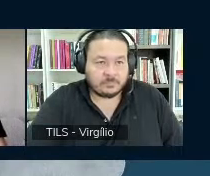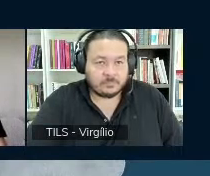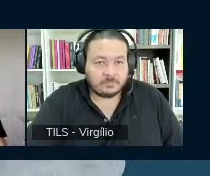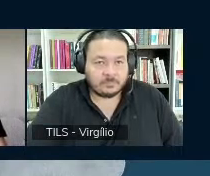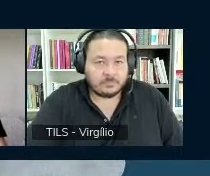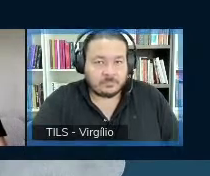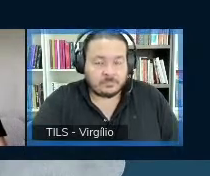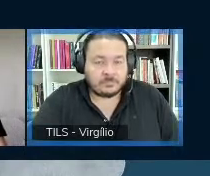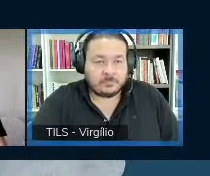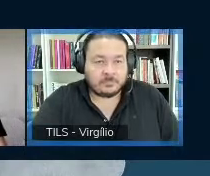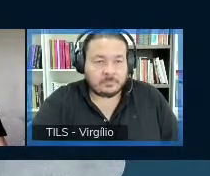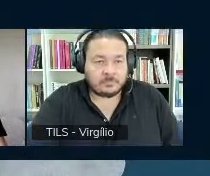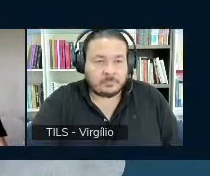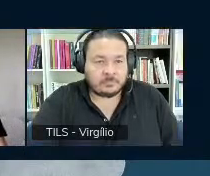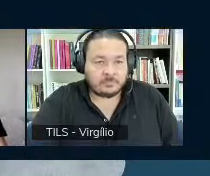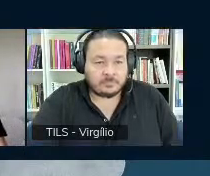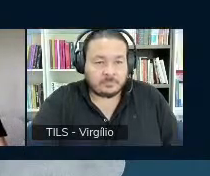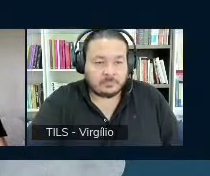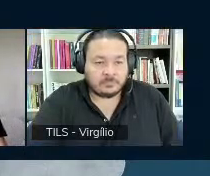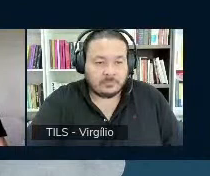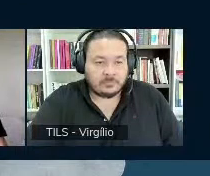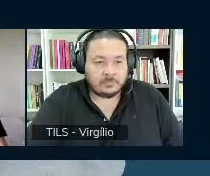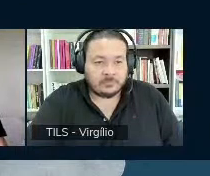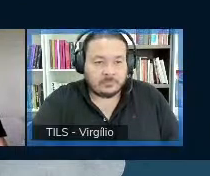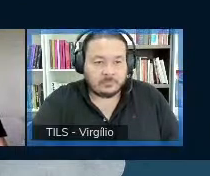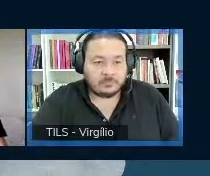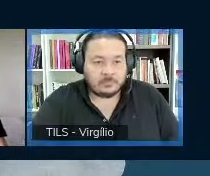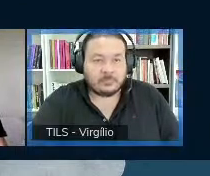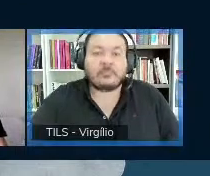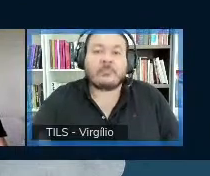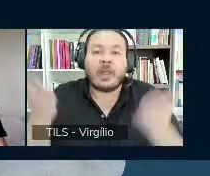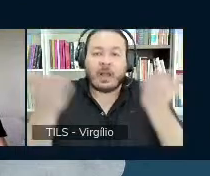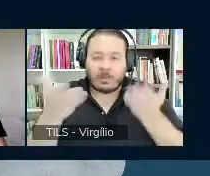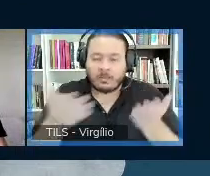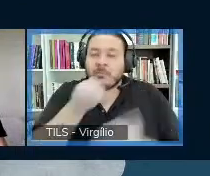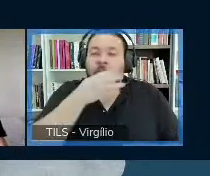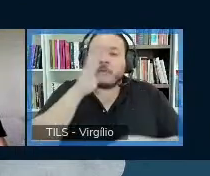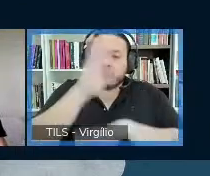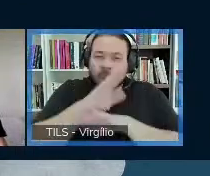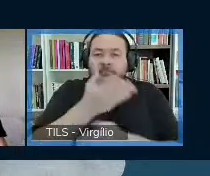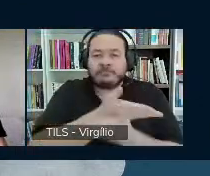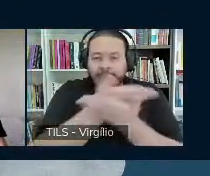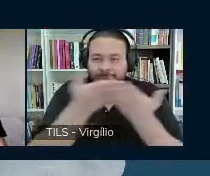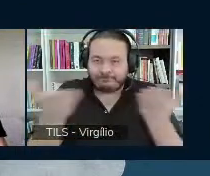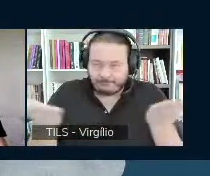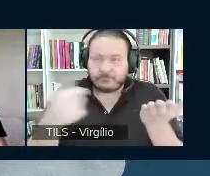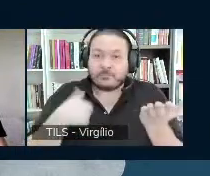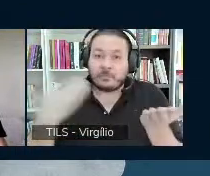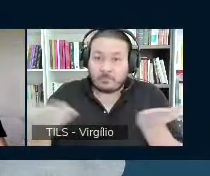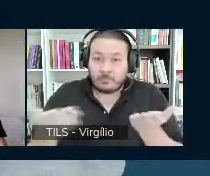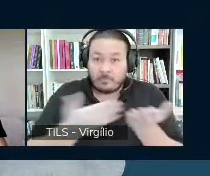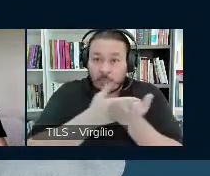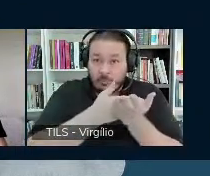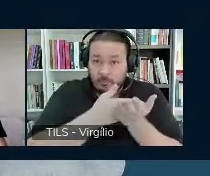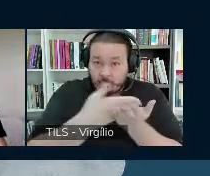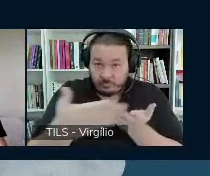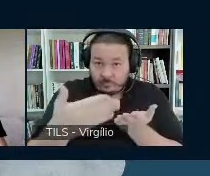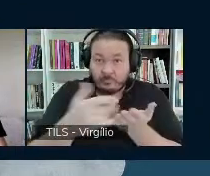início à defesa da tese de doutorado do